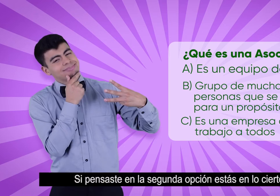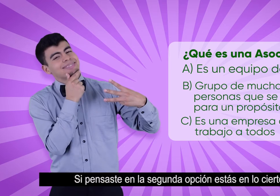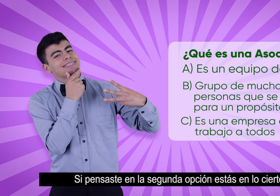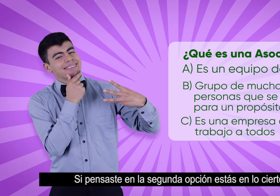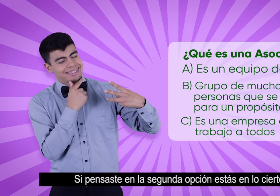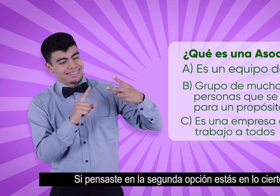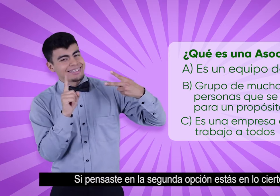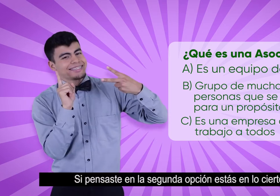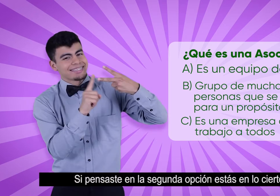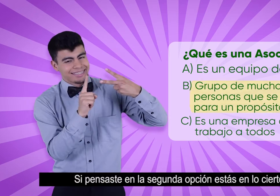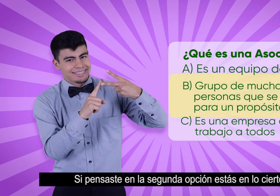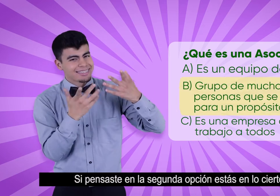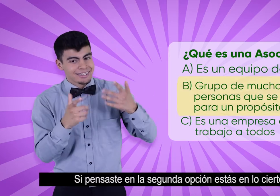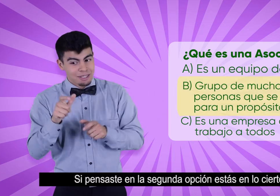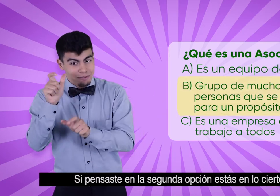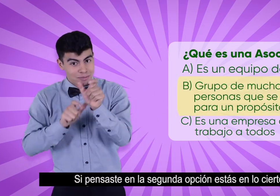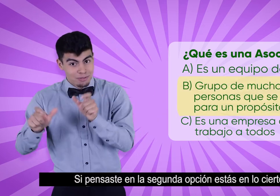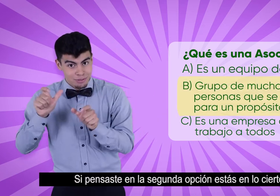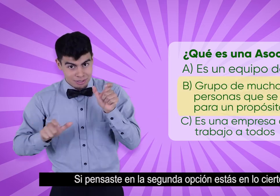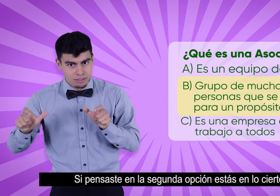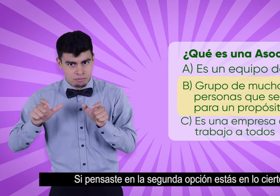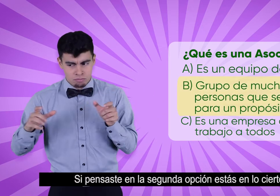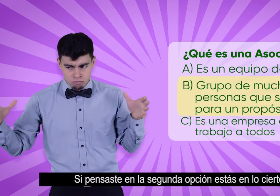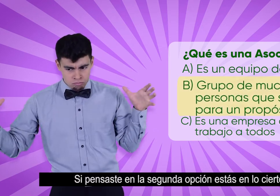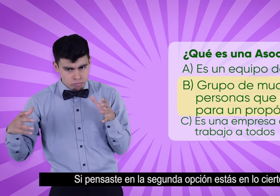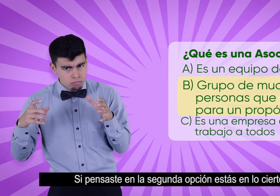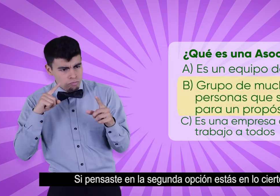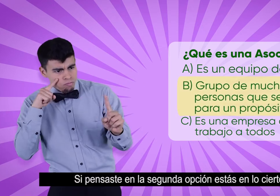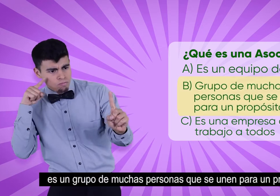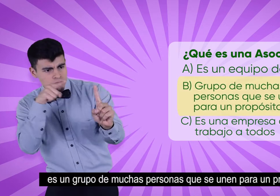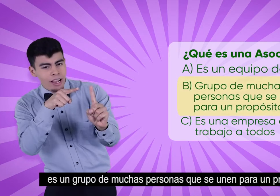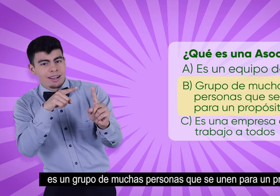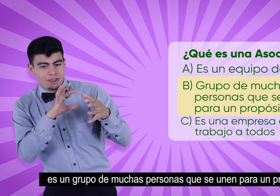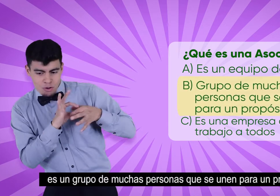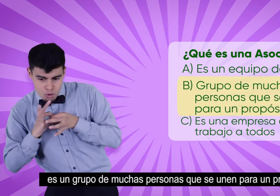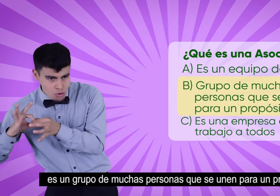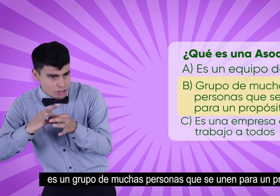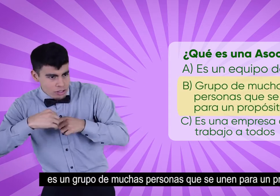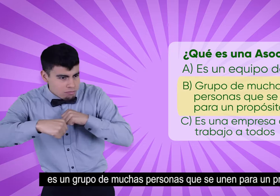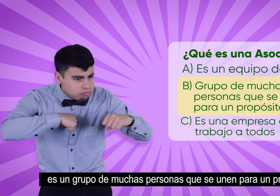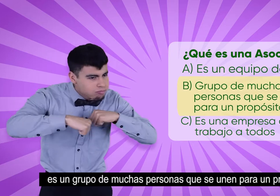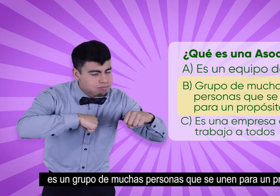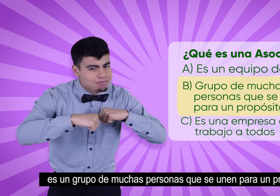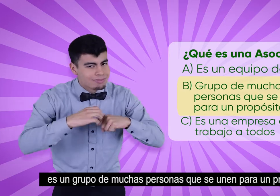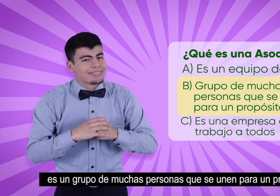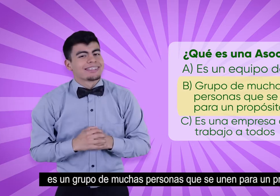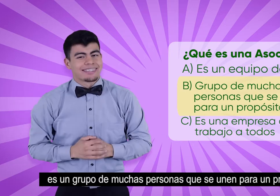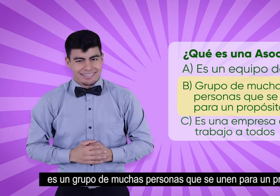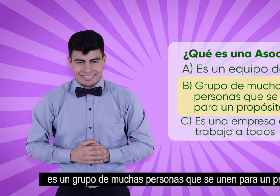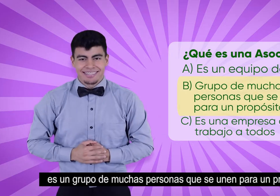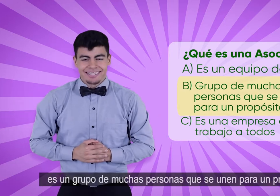Si pensaste la segunda opción, estás en lo cierto. Es un grupo de muchas personas que se unen para un propósito.